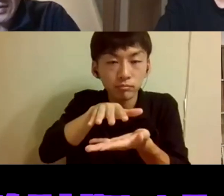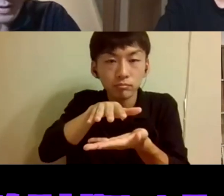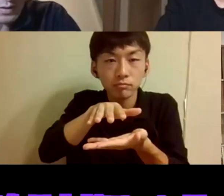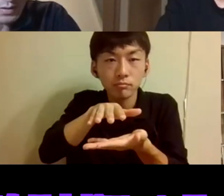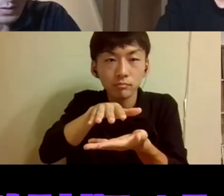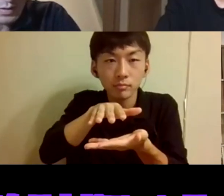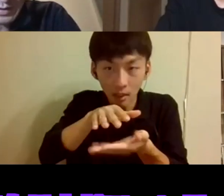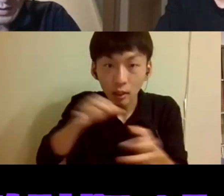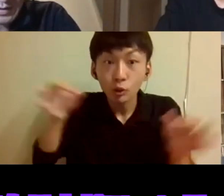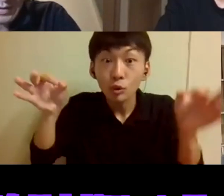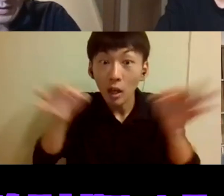ん